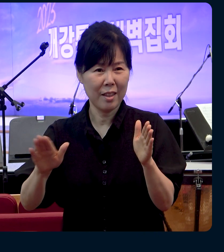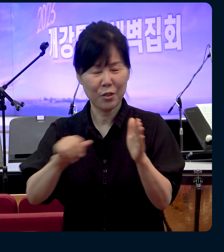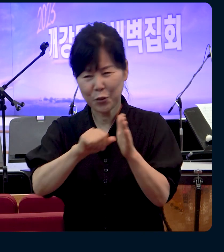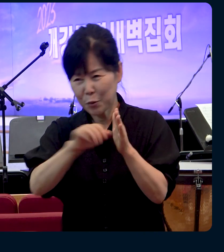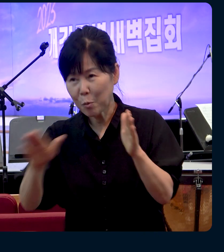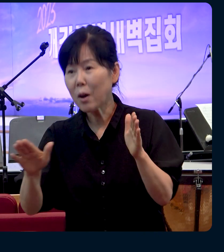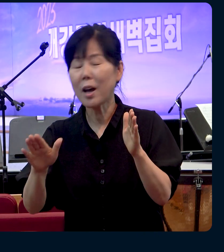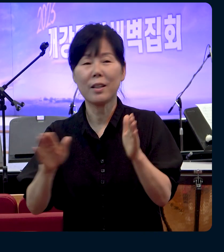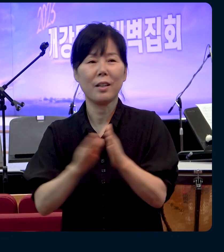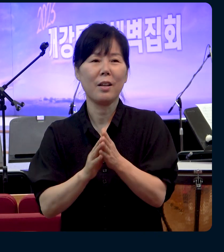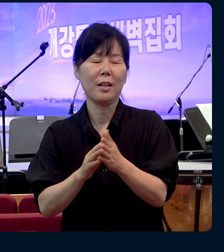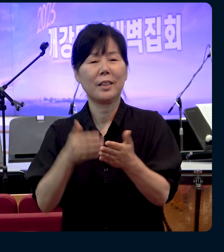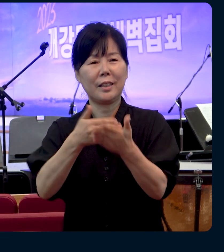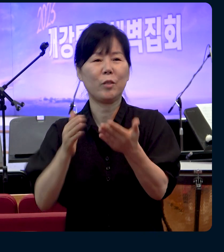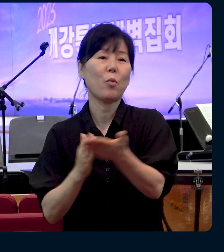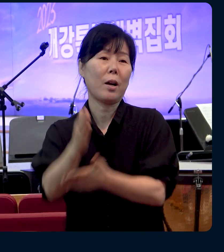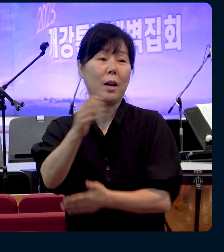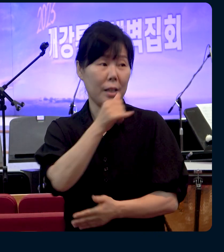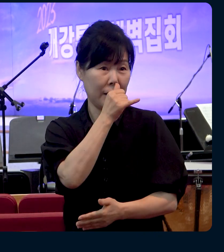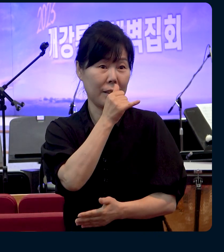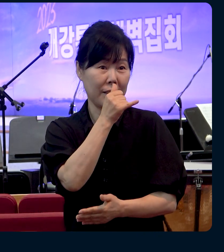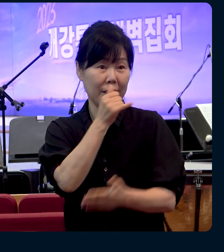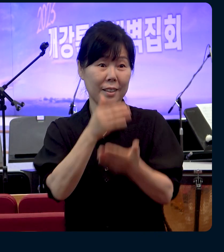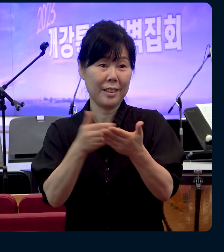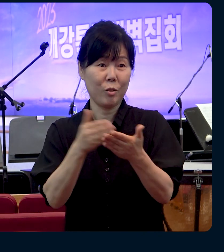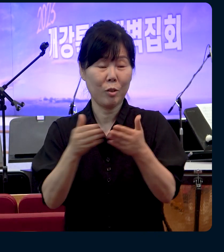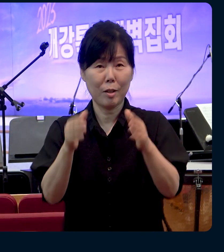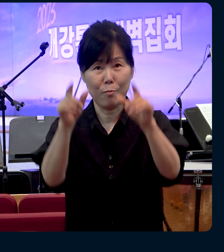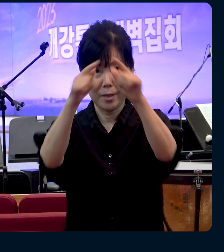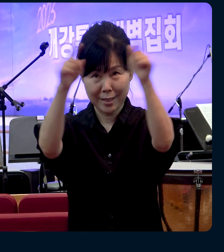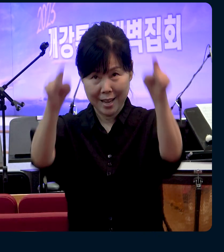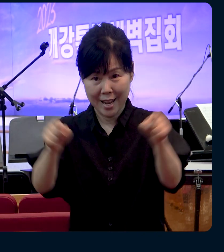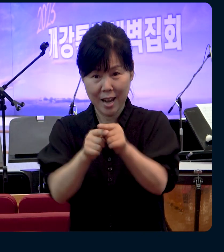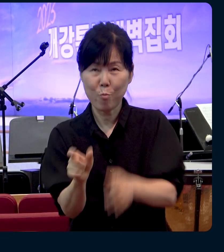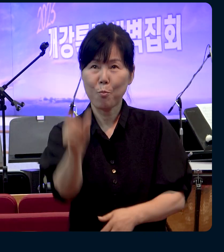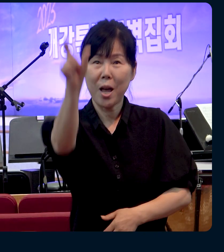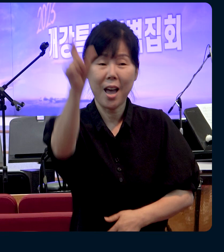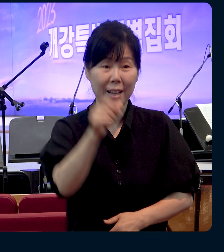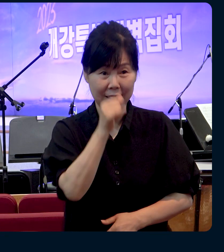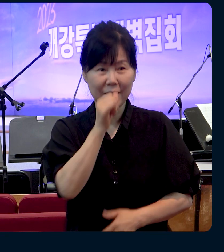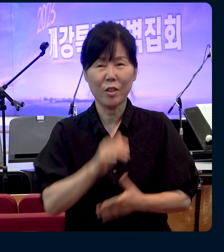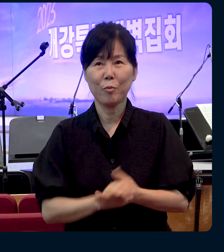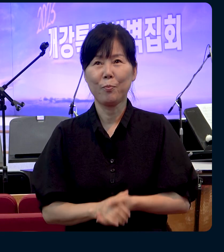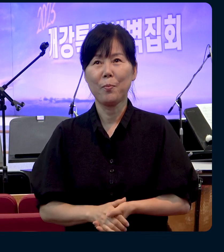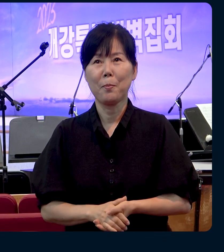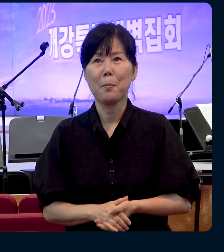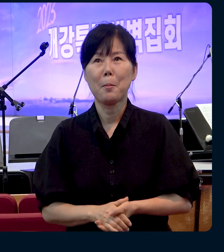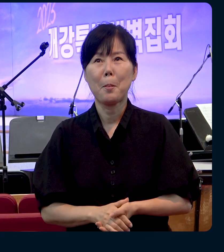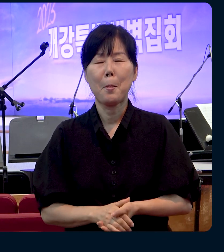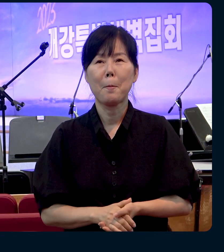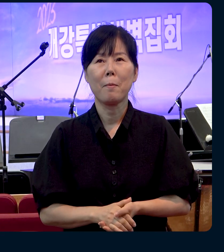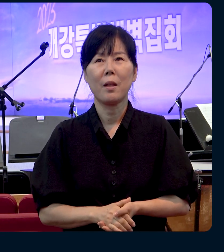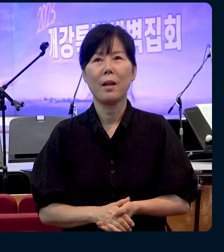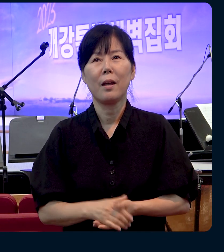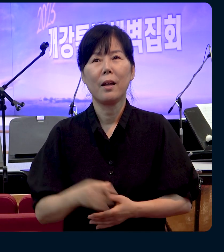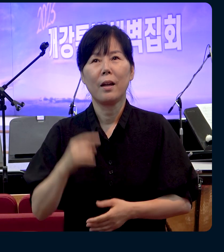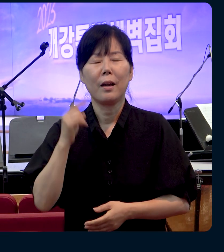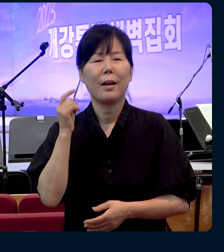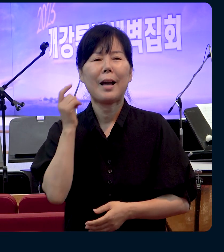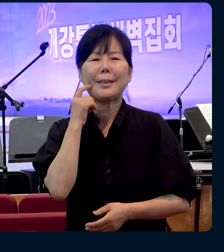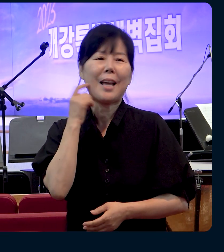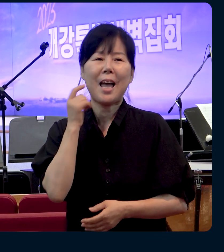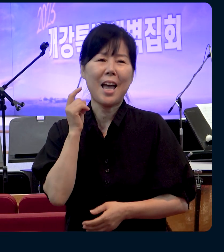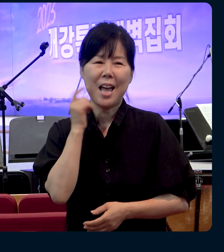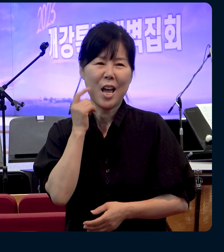나무 드로잉, 스케치 같은 그림이 하나 있어요. 지금 여러분이 놀래가지고 당연히 가짜죠.